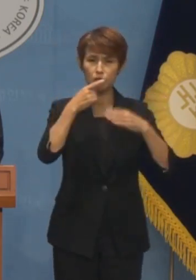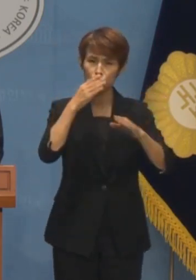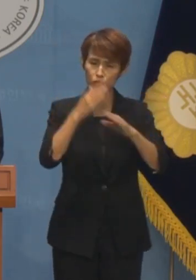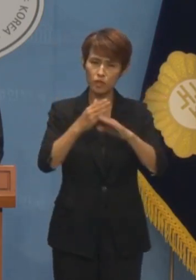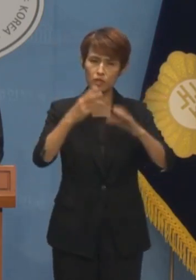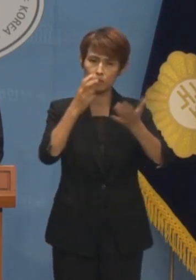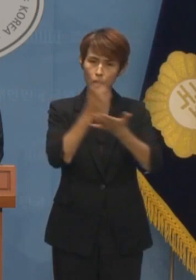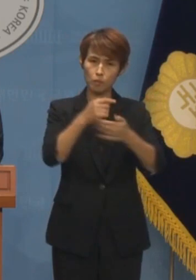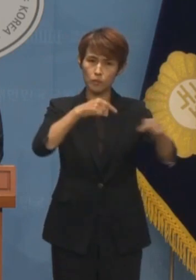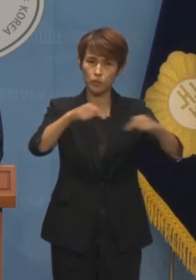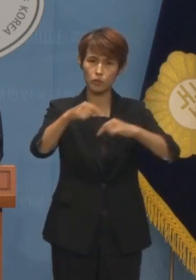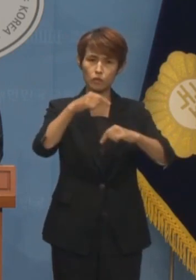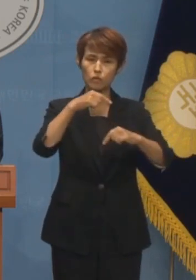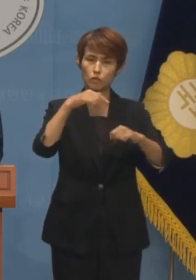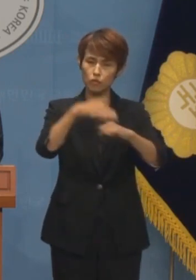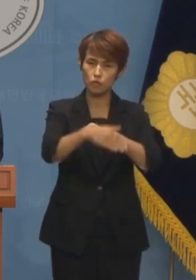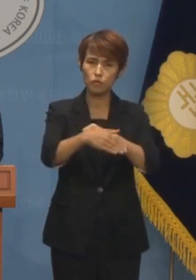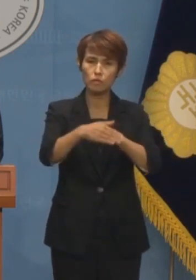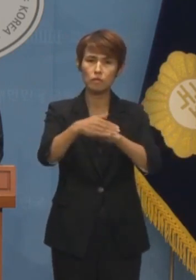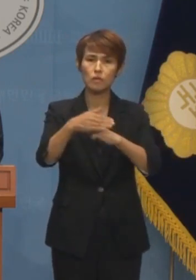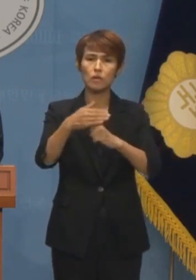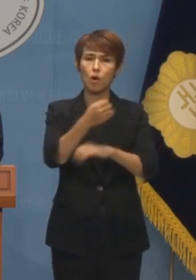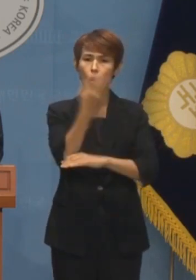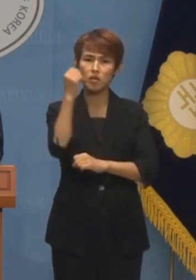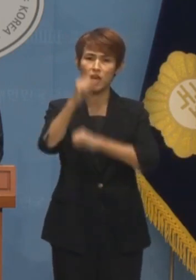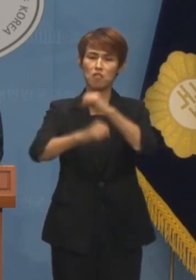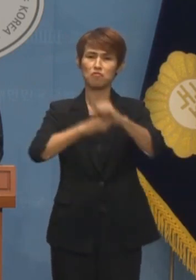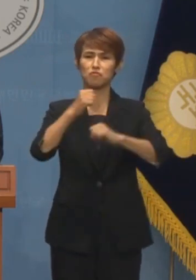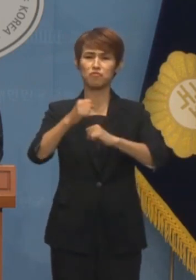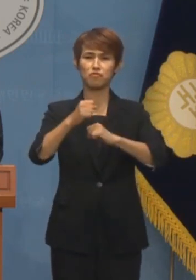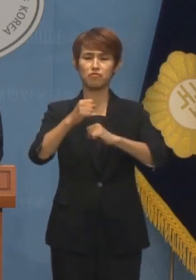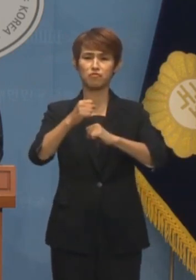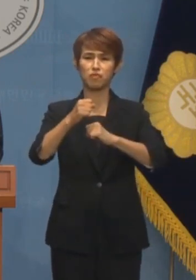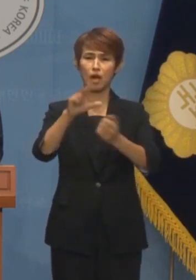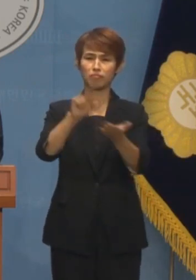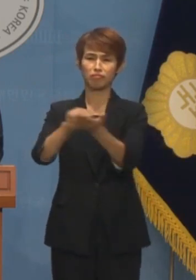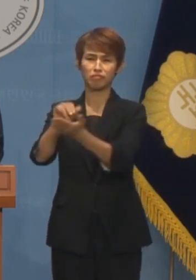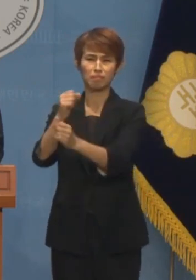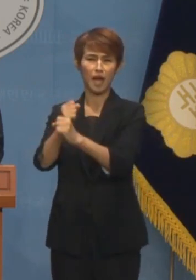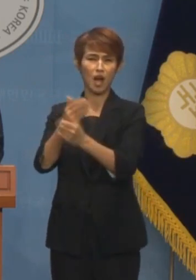법치주의, 언론 자유와 민생경제를 파탄내더니 이제는 국가